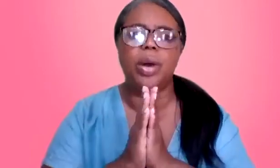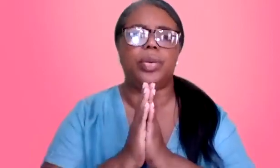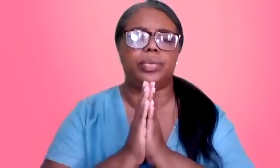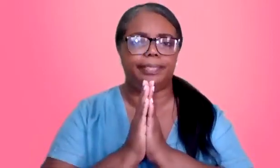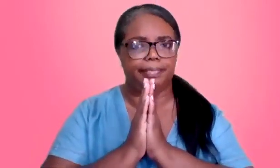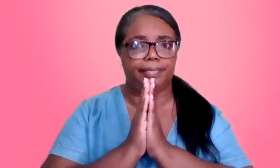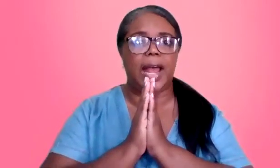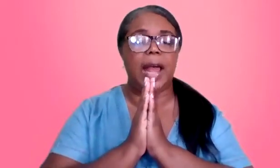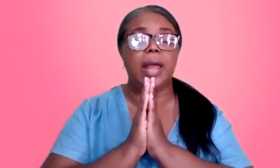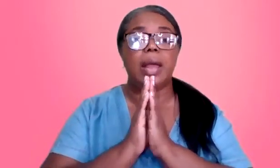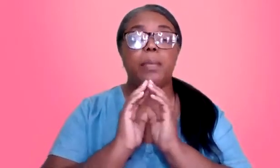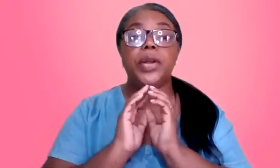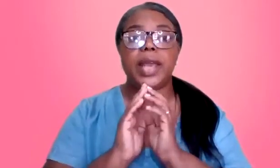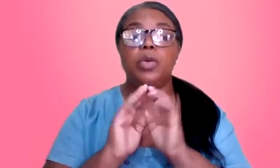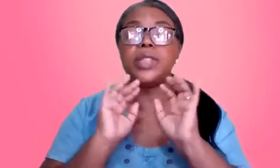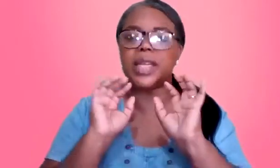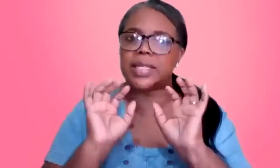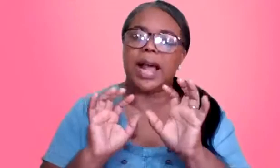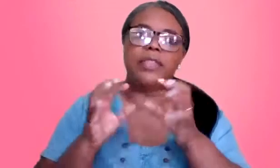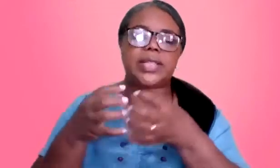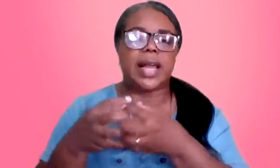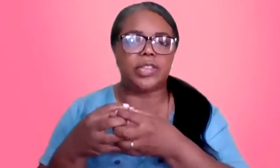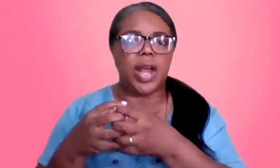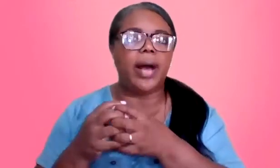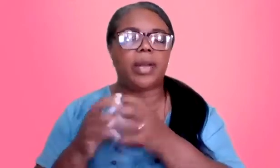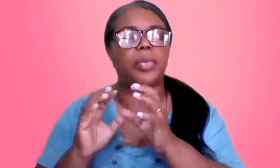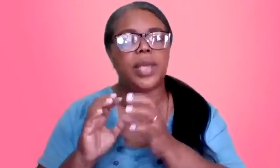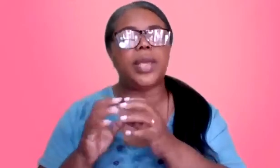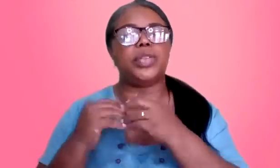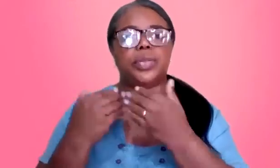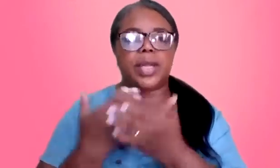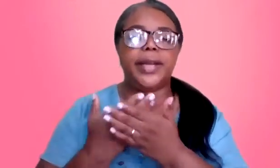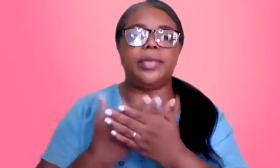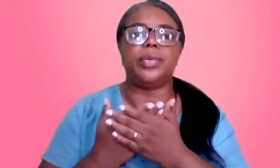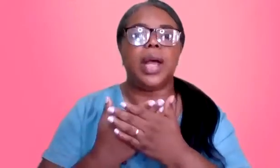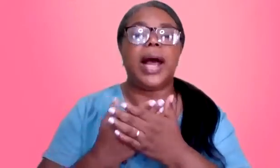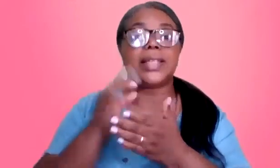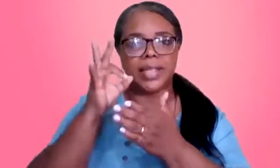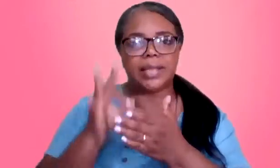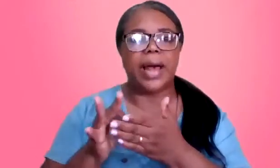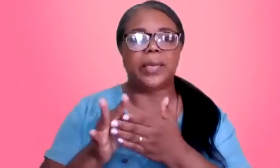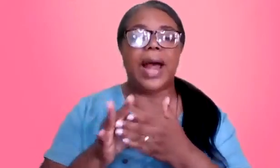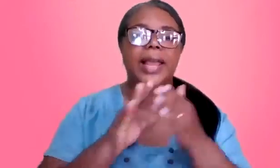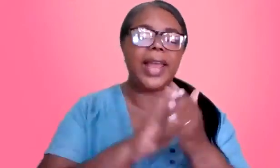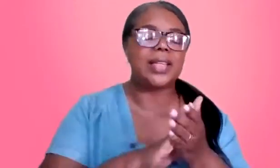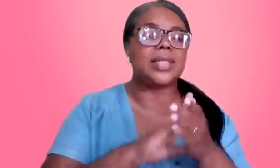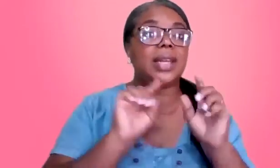errou, tá? Porque os que estavam em sala de aula comigo, estudando, acertaram. Aqueles que